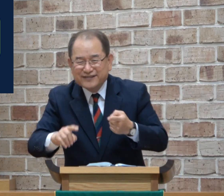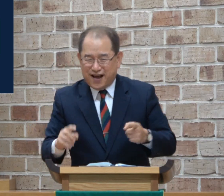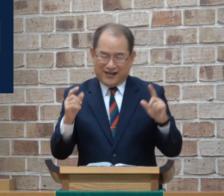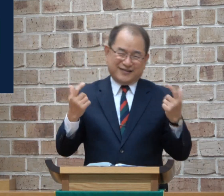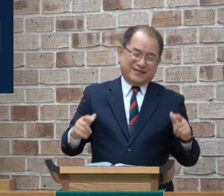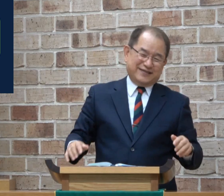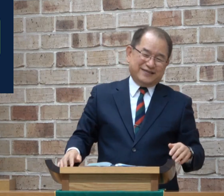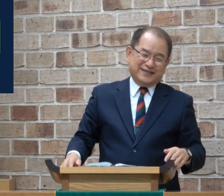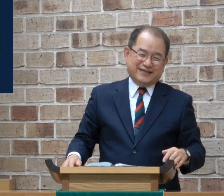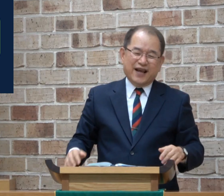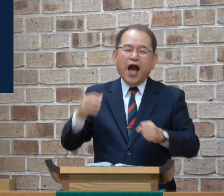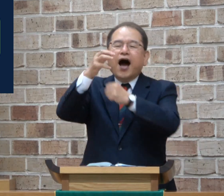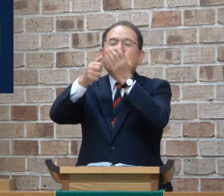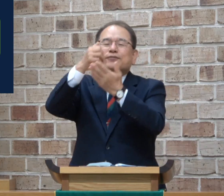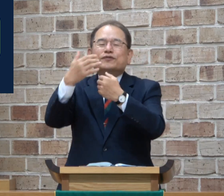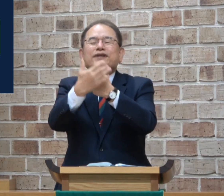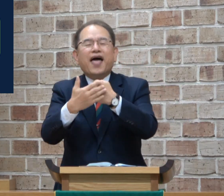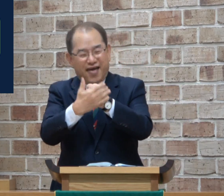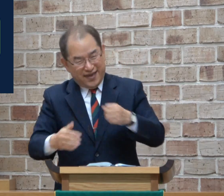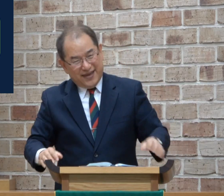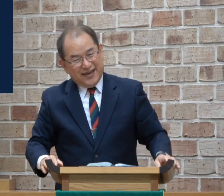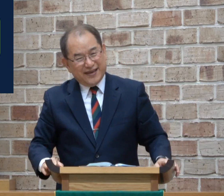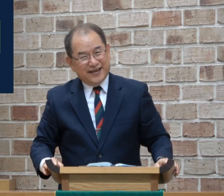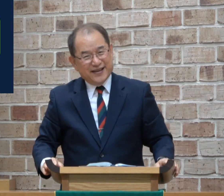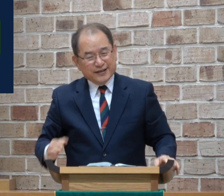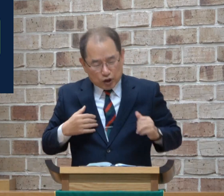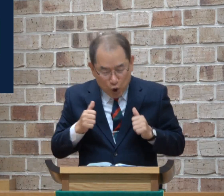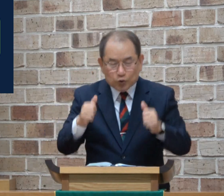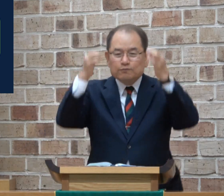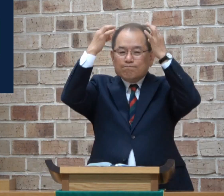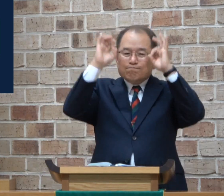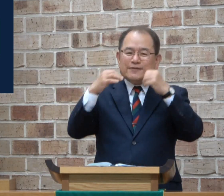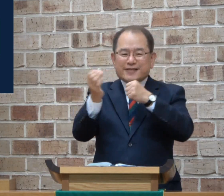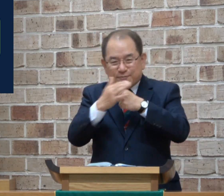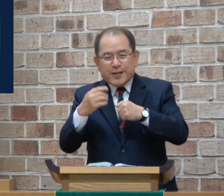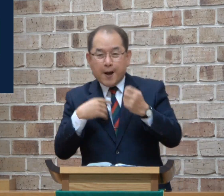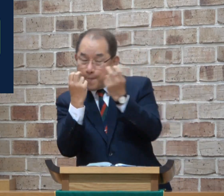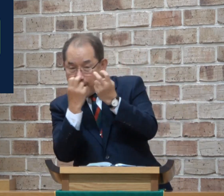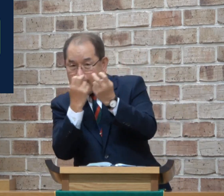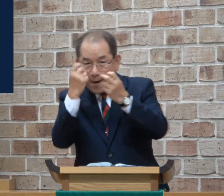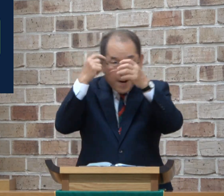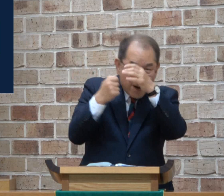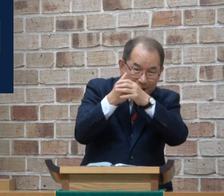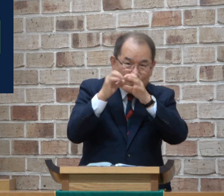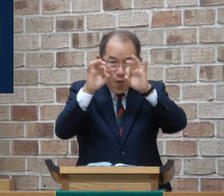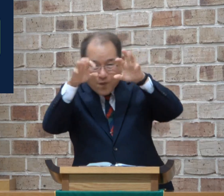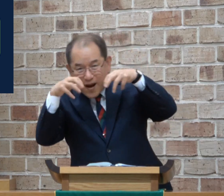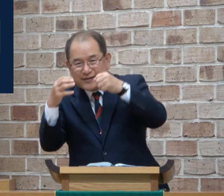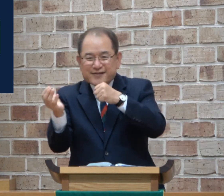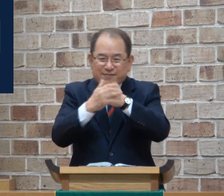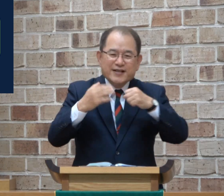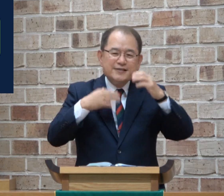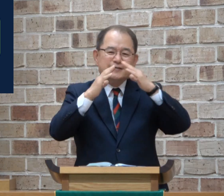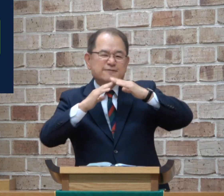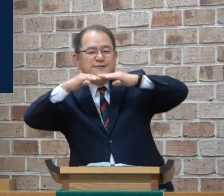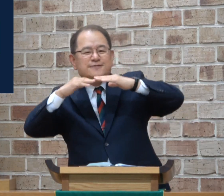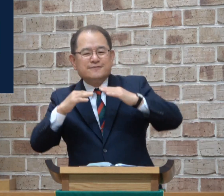은혜입니다. 열심히 땀 흘려 벌었기 때문에 내가 잘 생각해서 돈을 벌었기 때문에